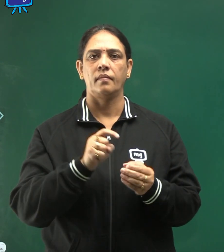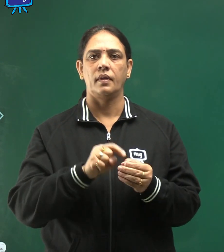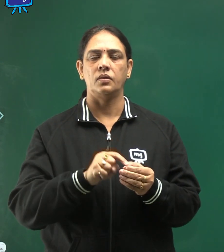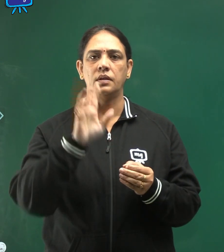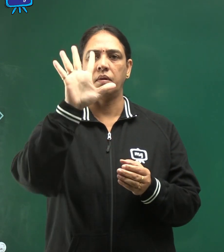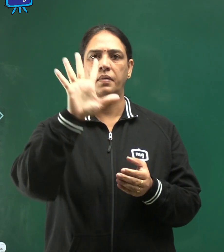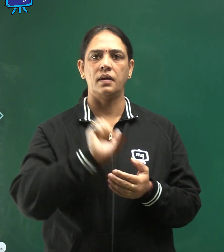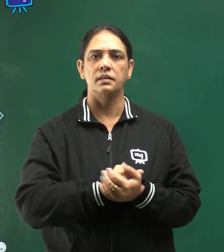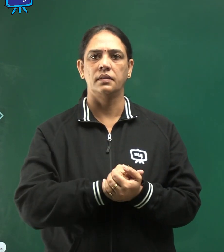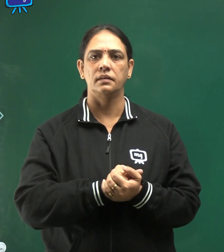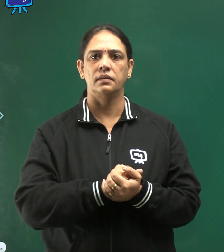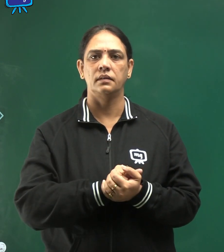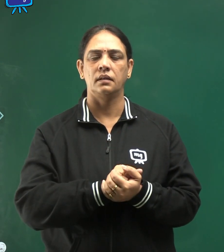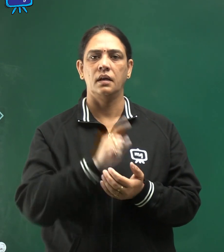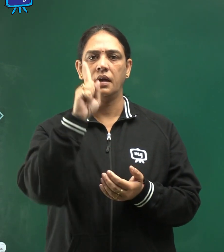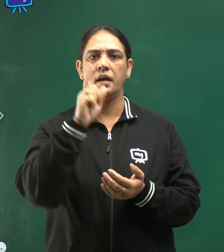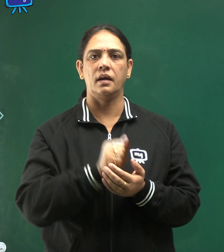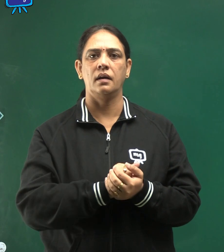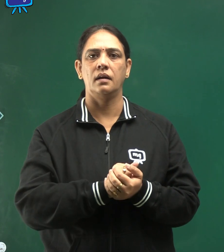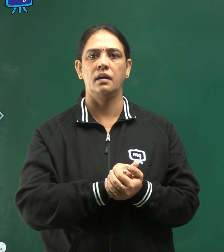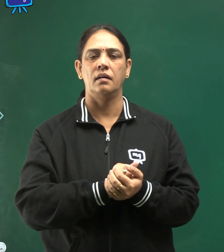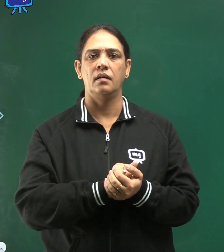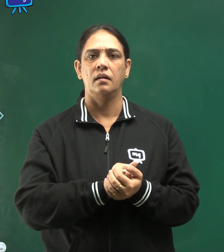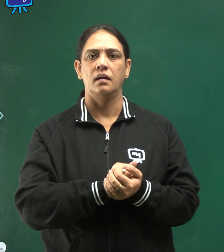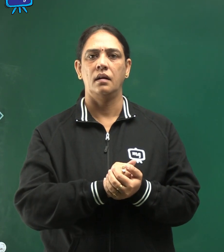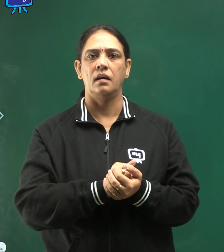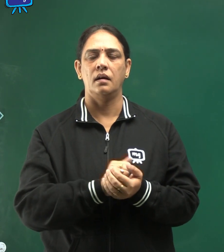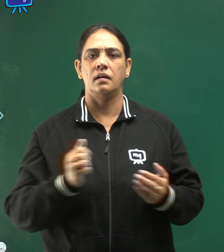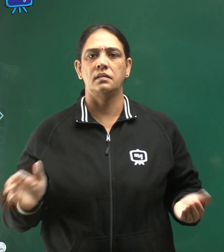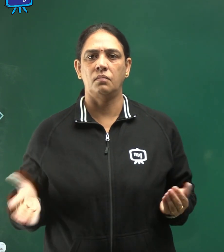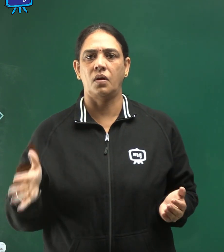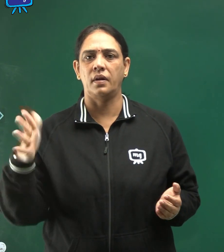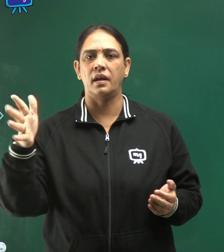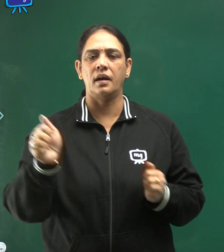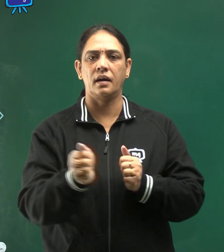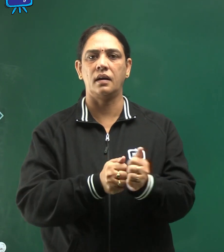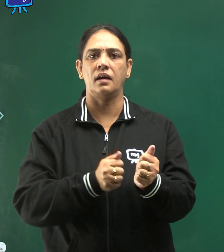नंबर 5, एक असंभव घटना की